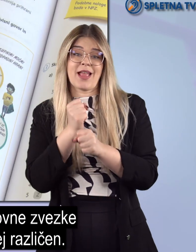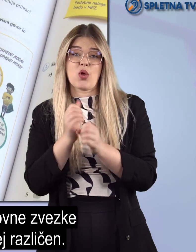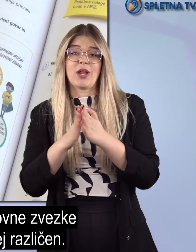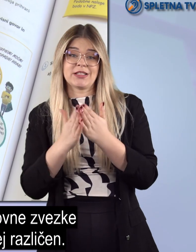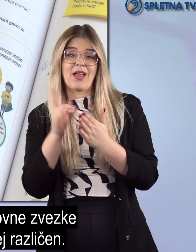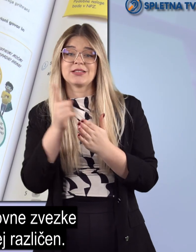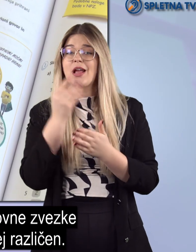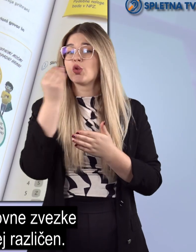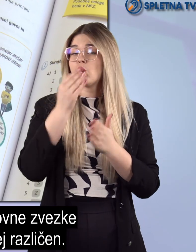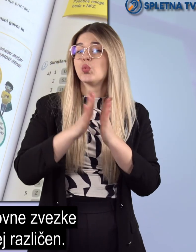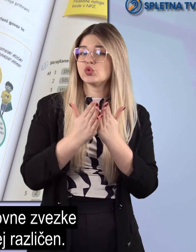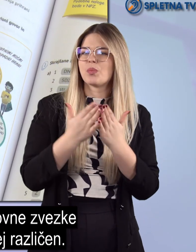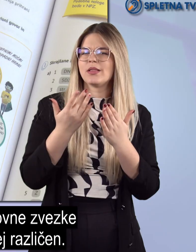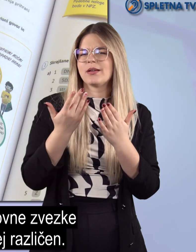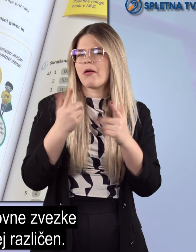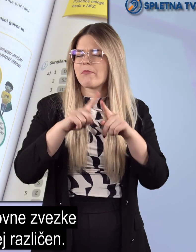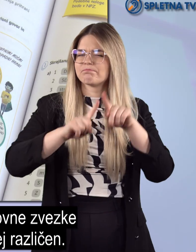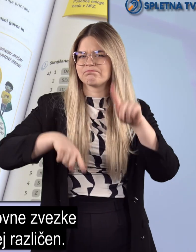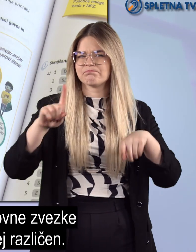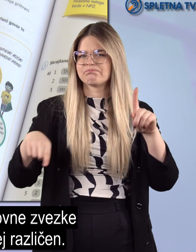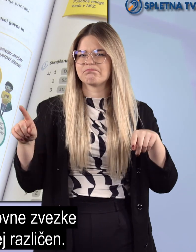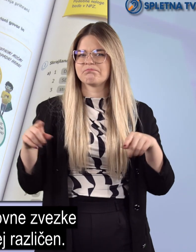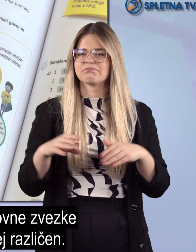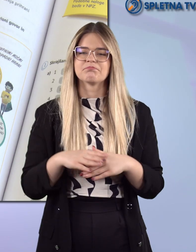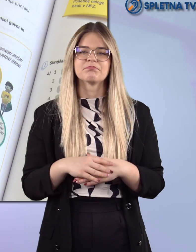in učbenike je precej različen.